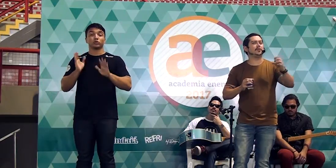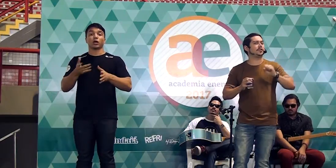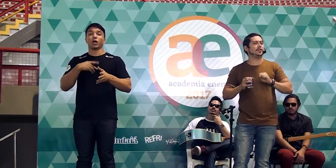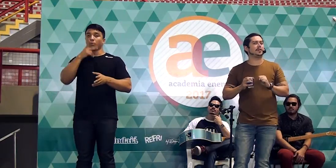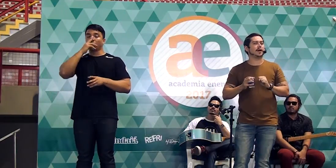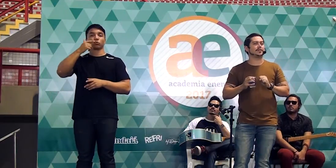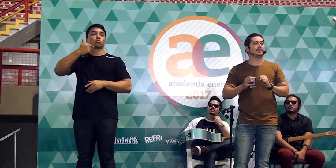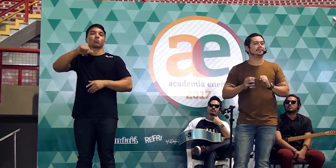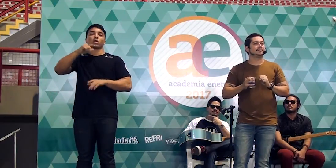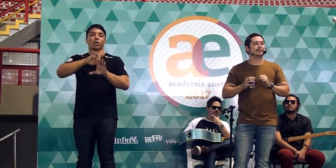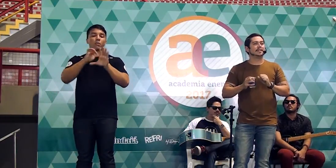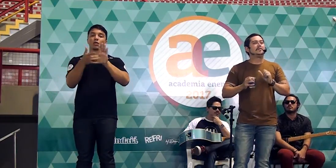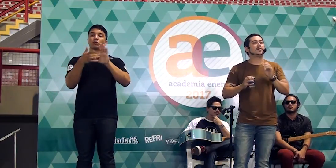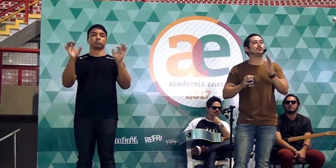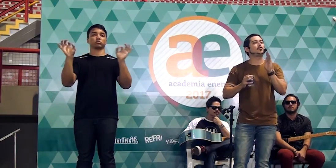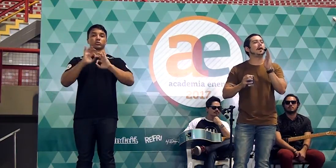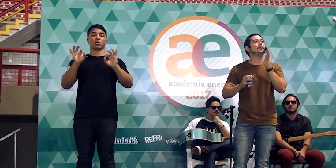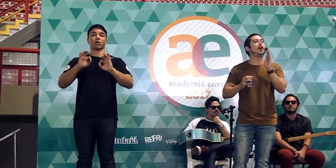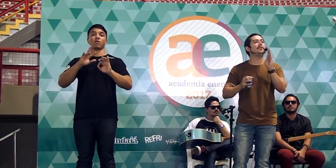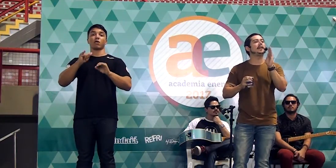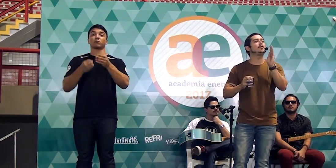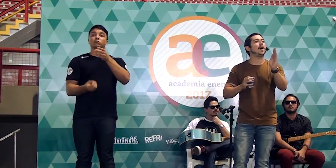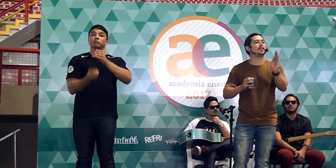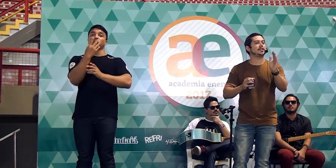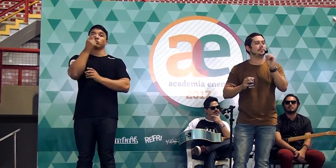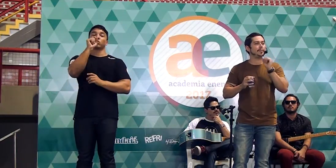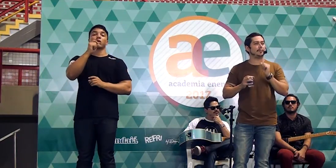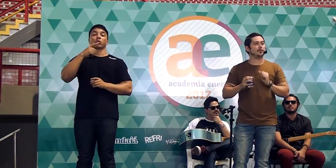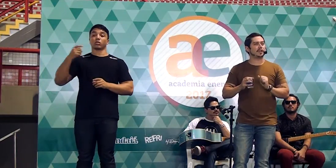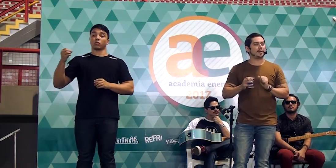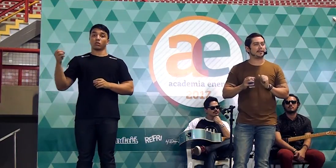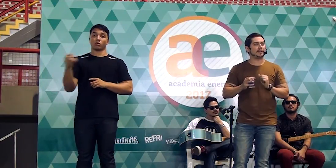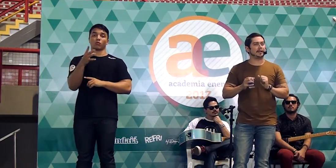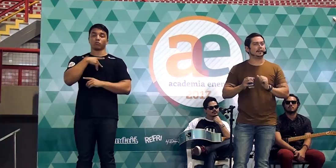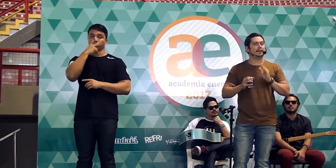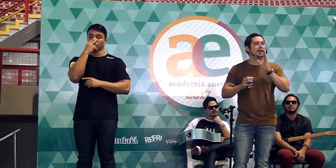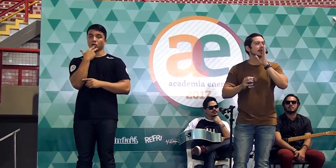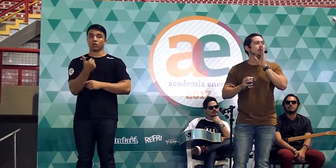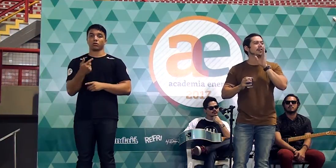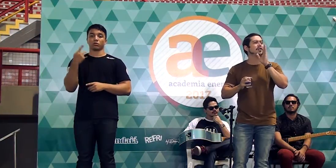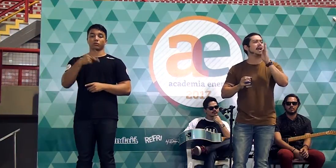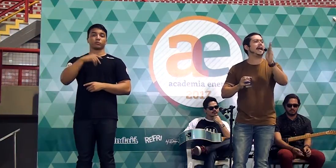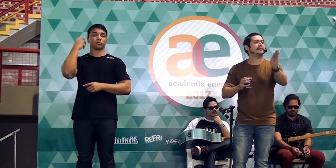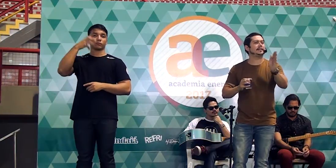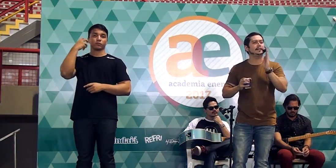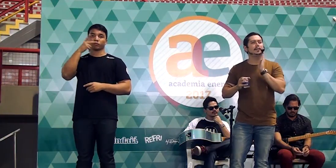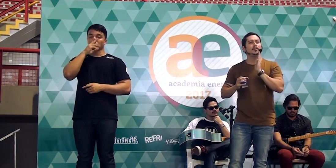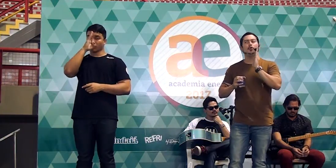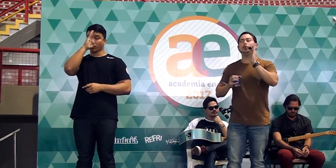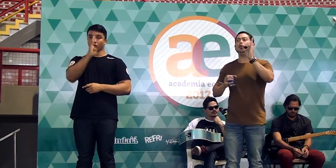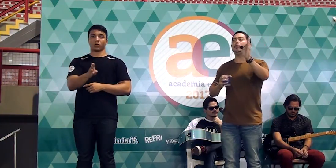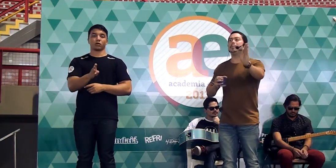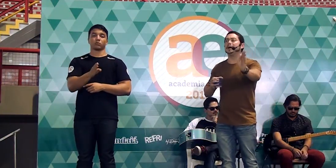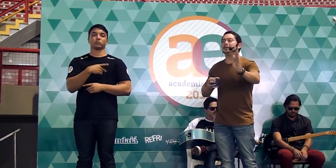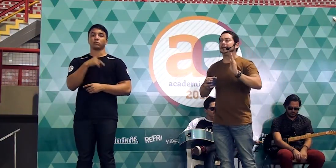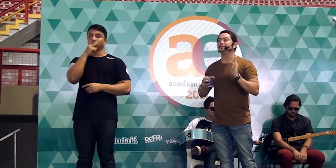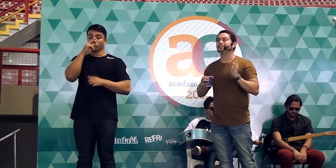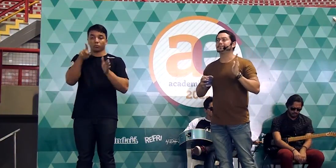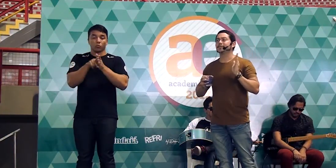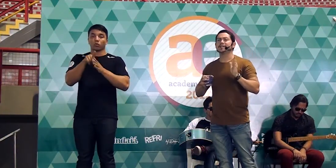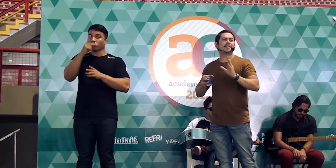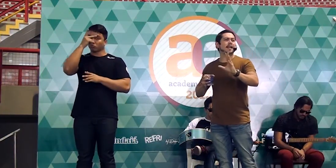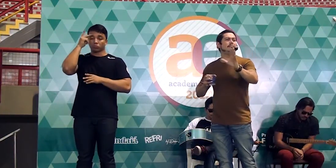vai usar figuras de linguagem. Vai surgir uma nova linguagem para a música brasileira. É a linguagem reta,